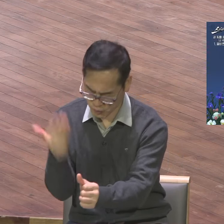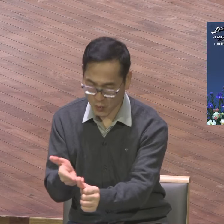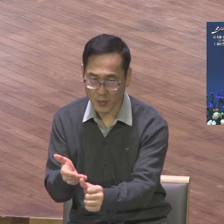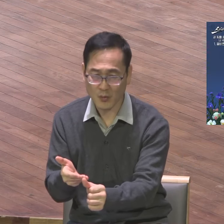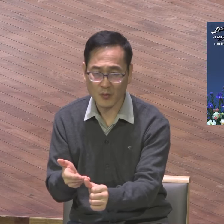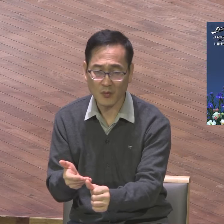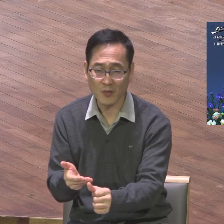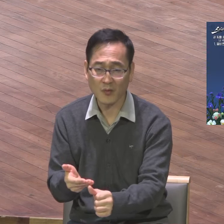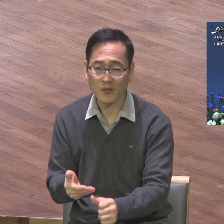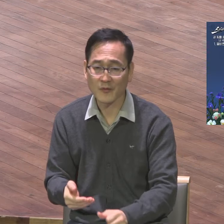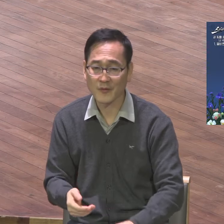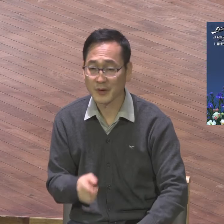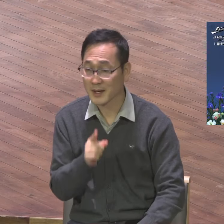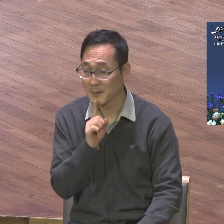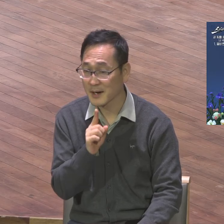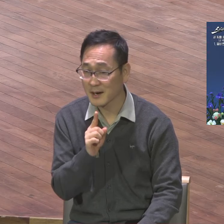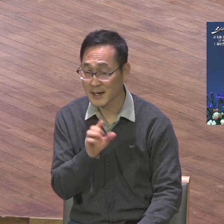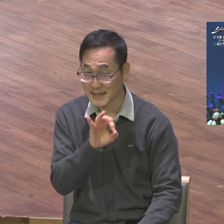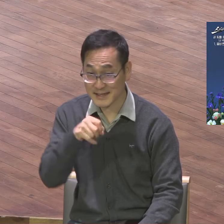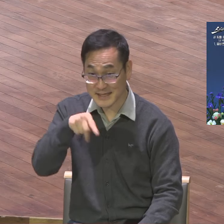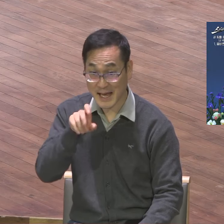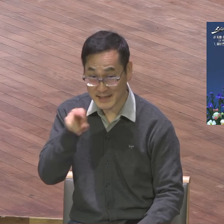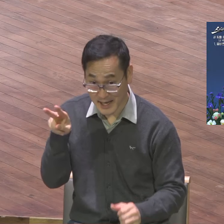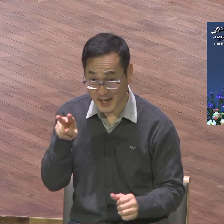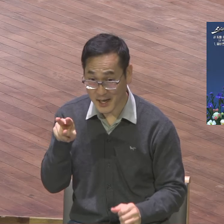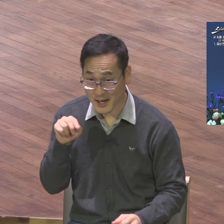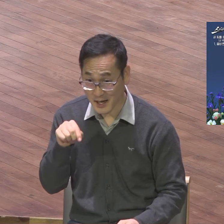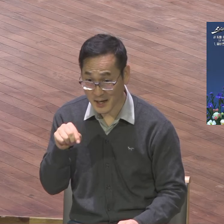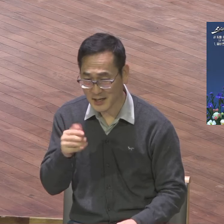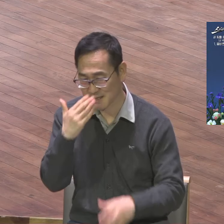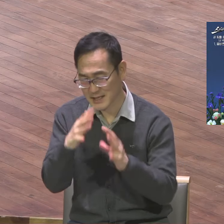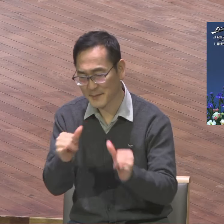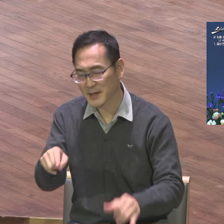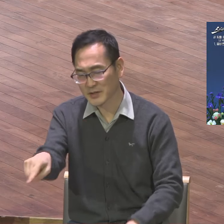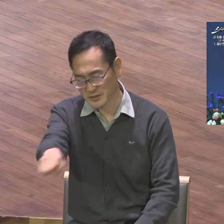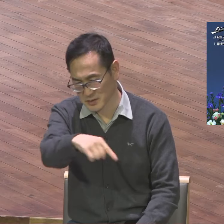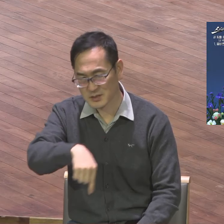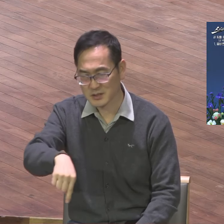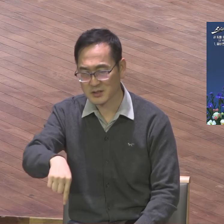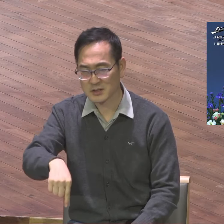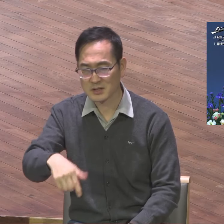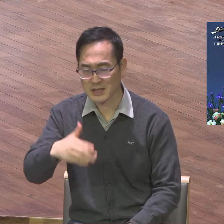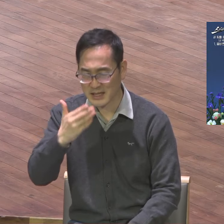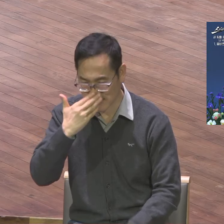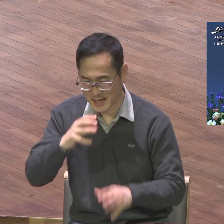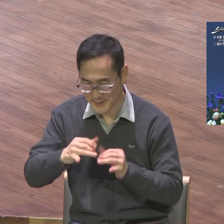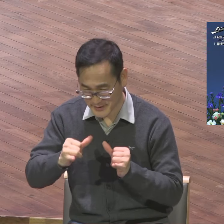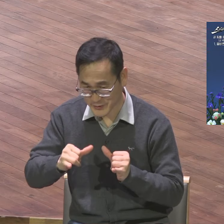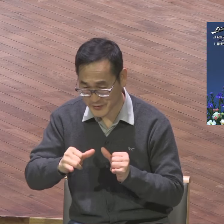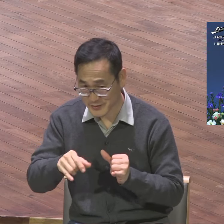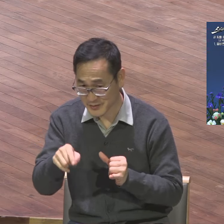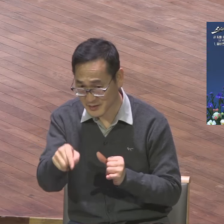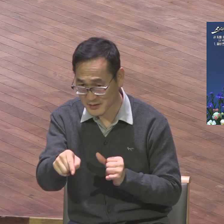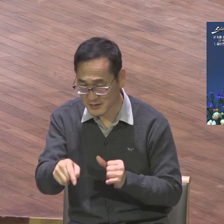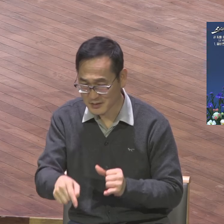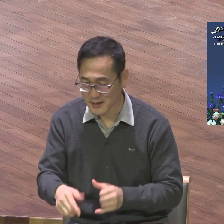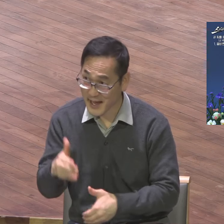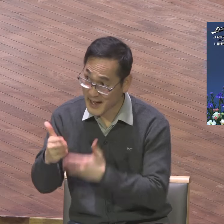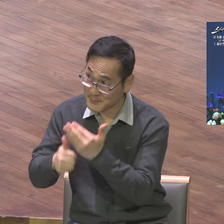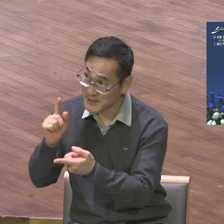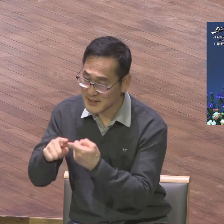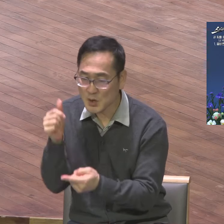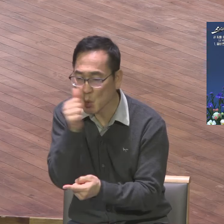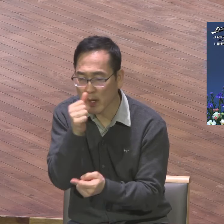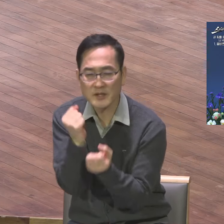자, 이사야는 영적 무지 상태에 빠져있는 이스라엘 백성들을 향해서 하나님이 어떤